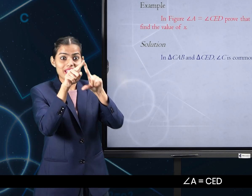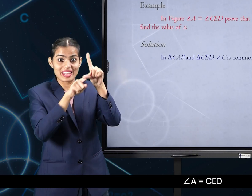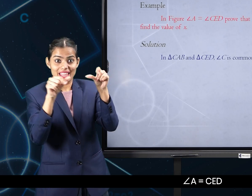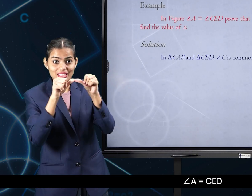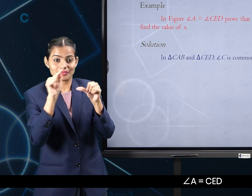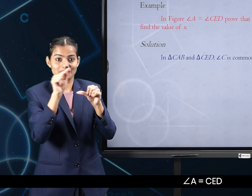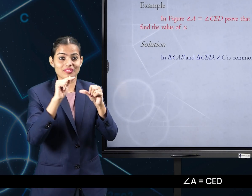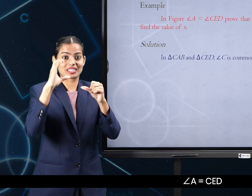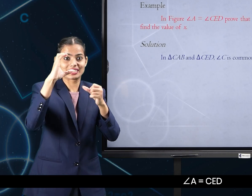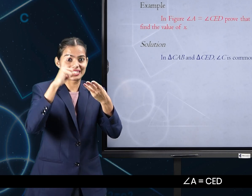इक्वल CED,